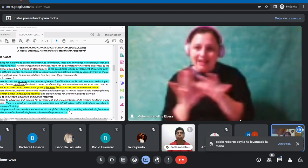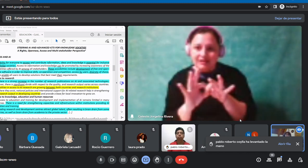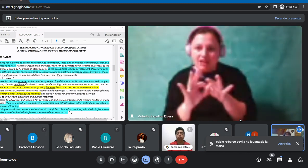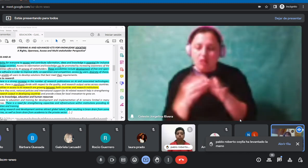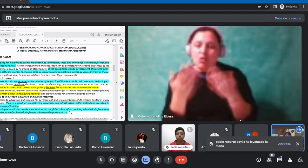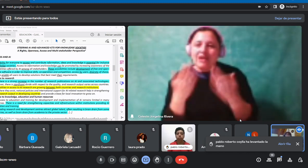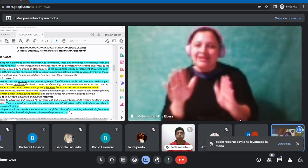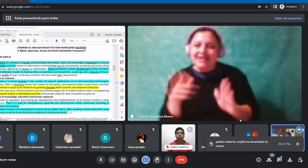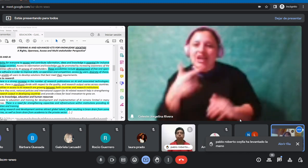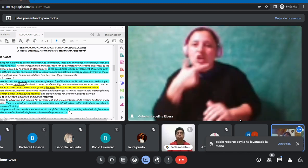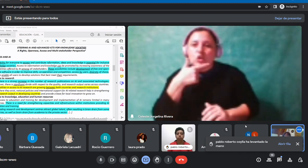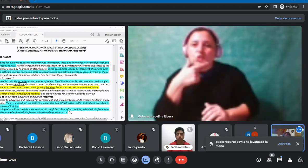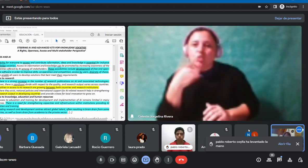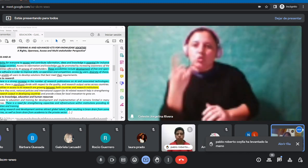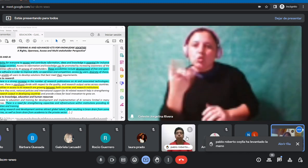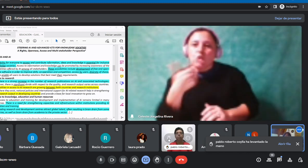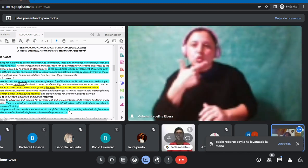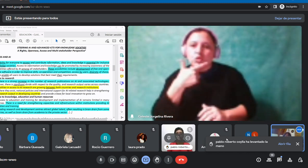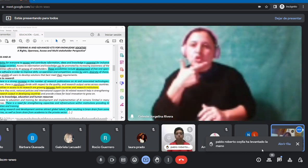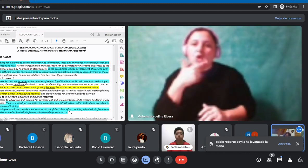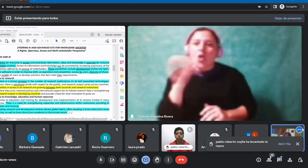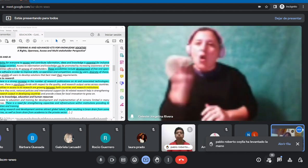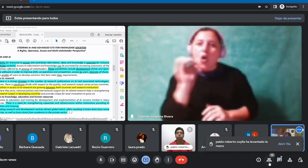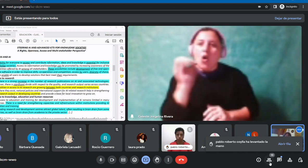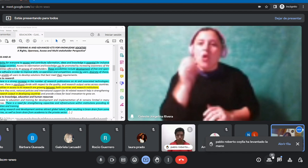de determinantes.